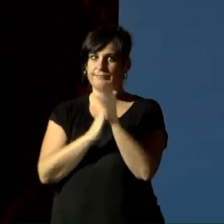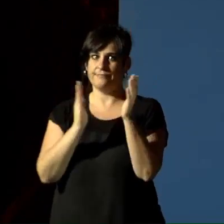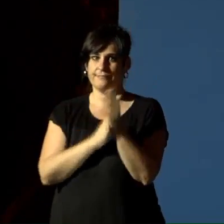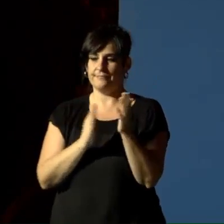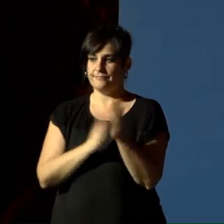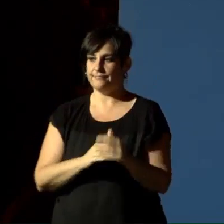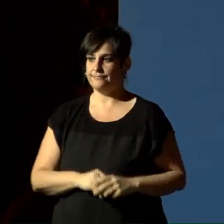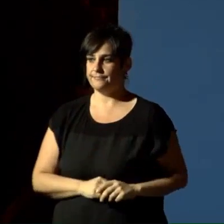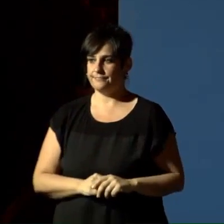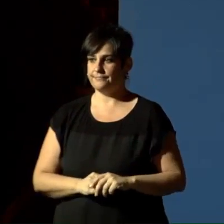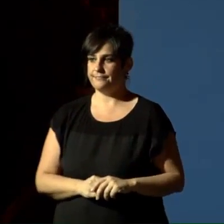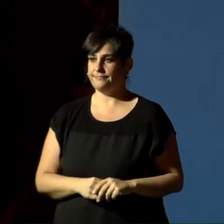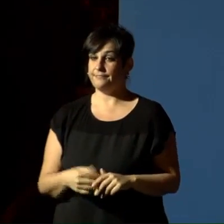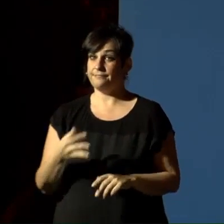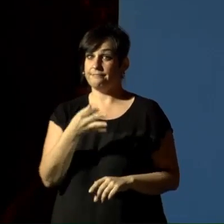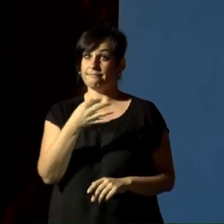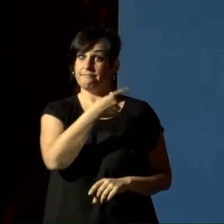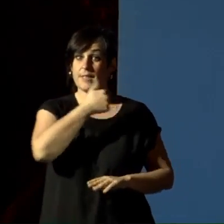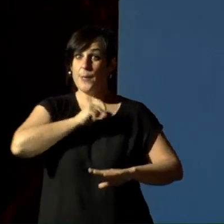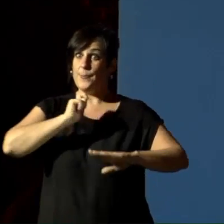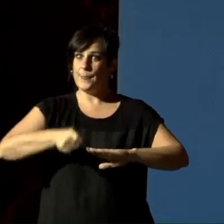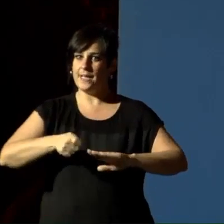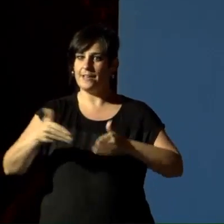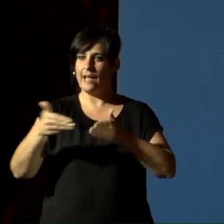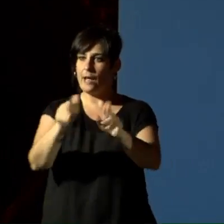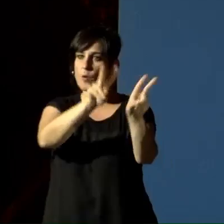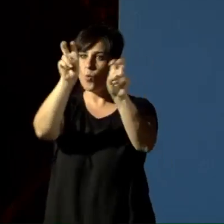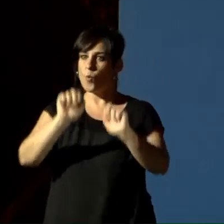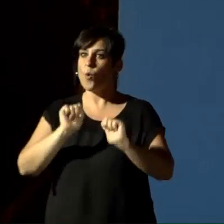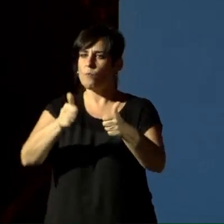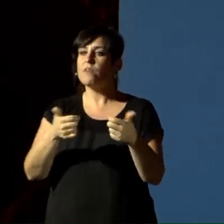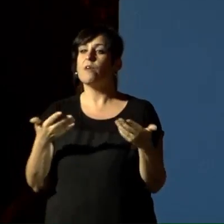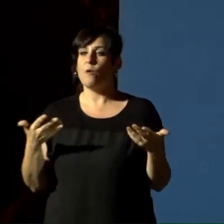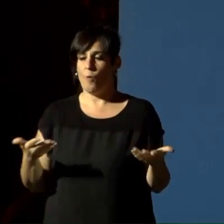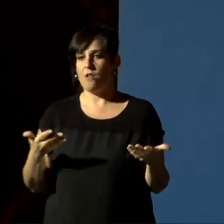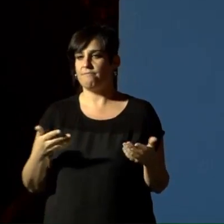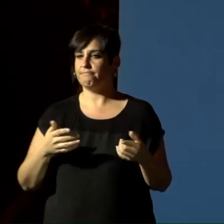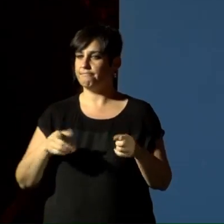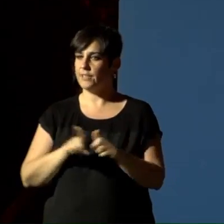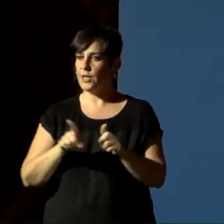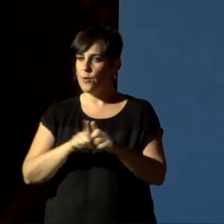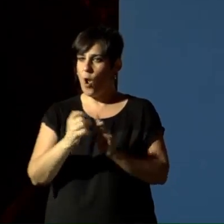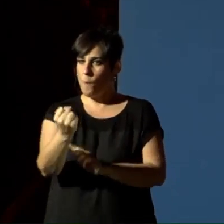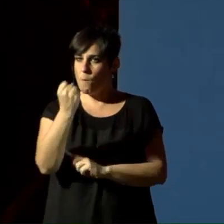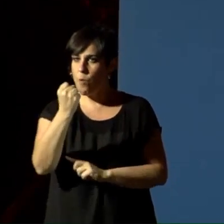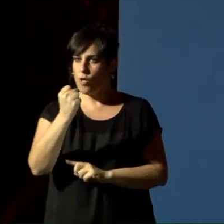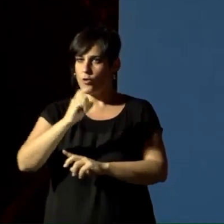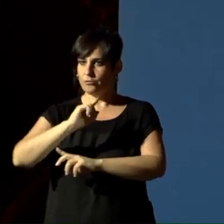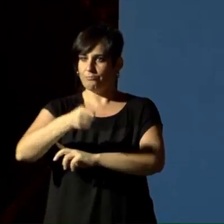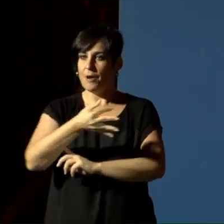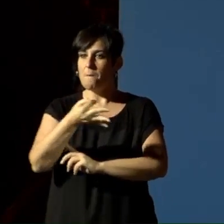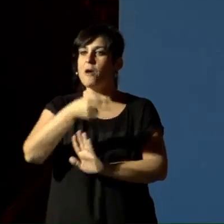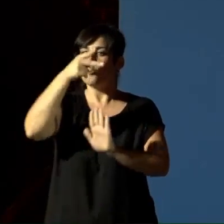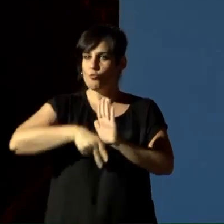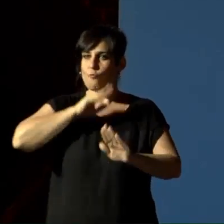E ele impugnou un paradigma que era dominante, que era hexemónico, que estaba normalizado